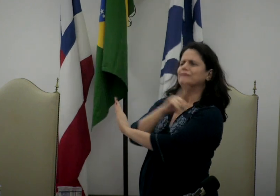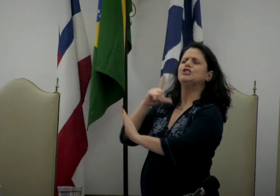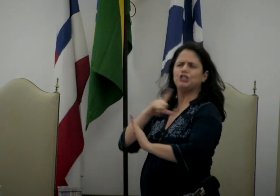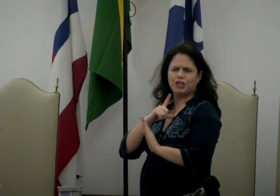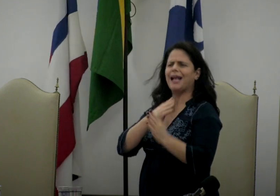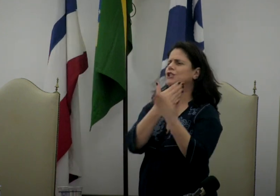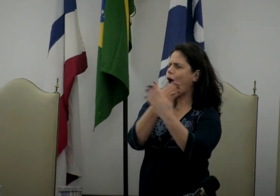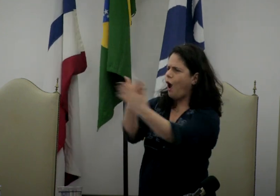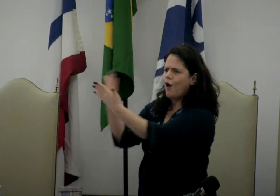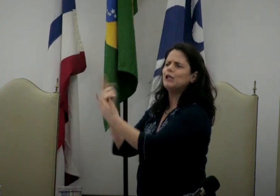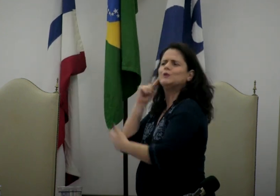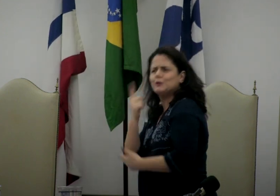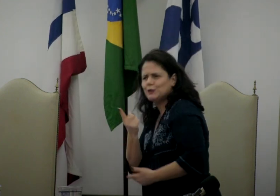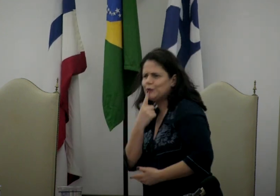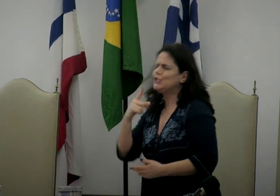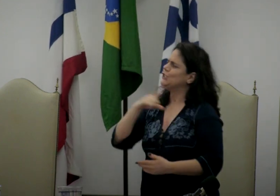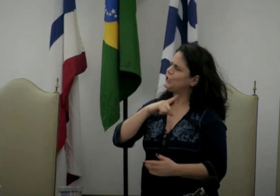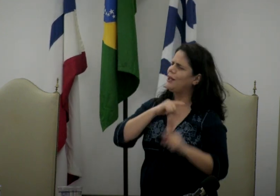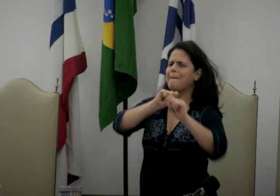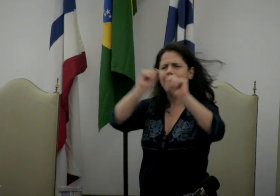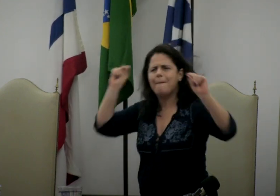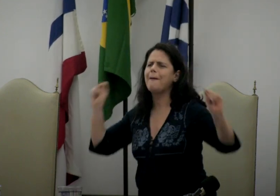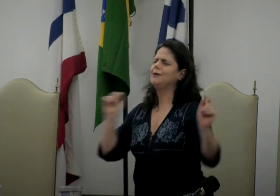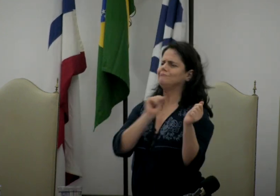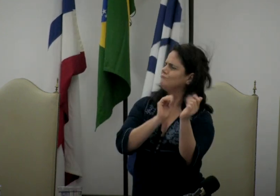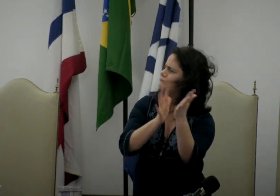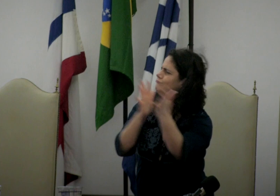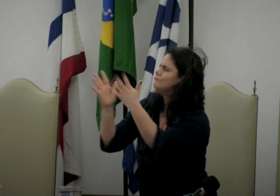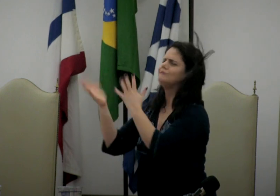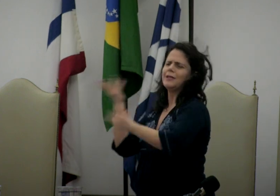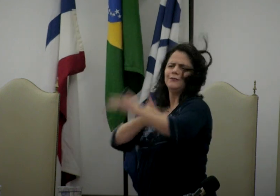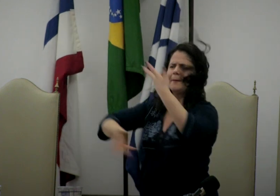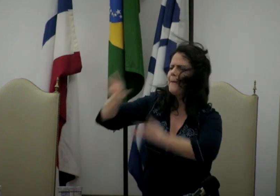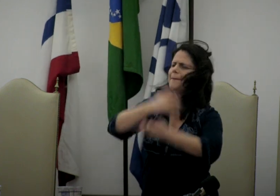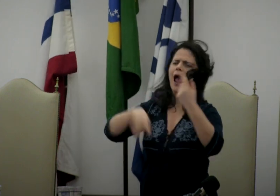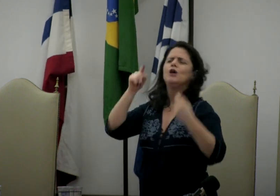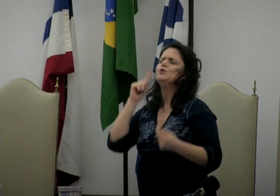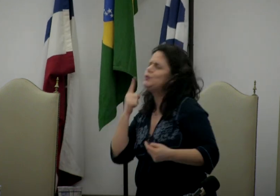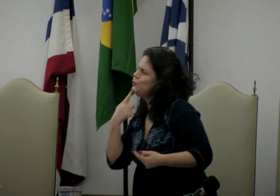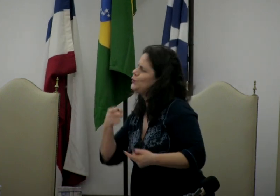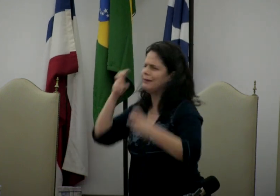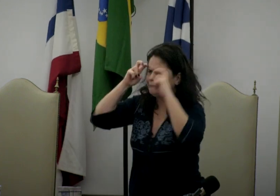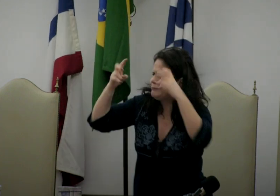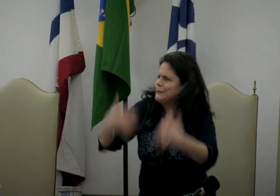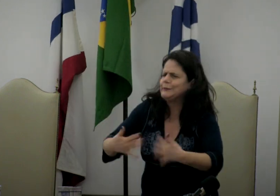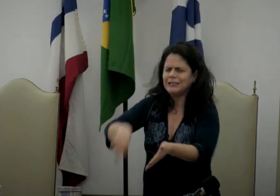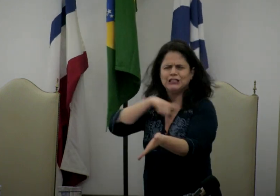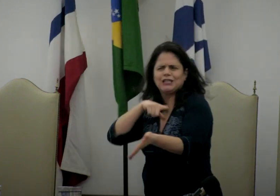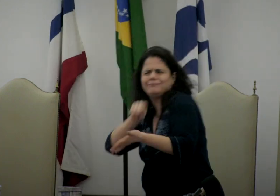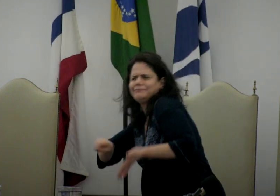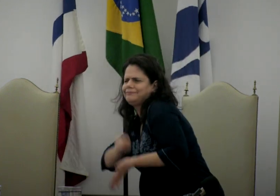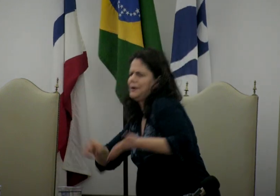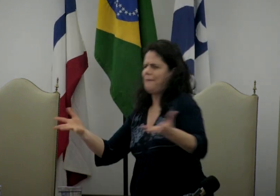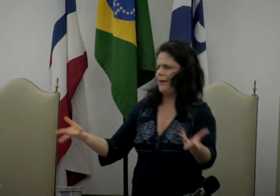Antes de 1880, nós tínhamos escolas de surdos e diversos espaços que utilizavam língua de sinais, os surdos